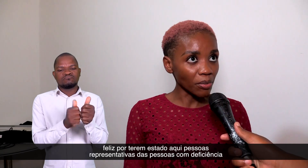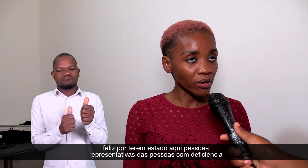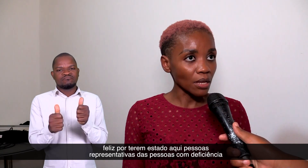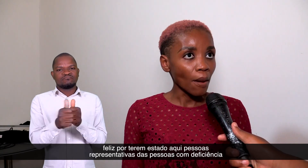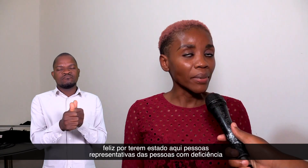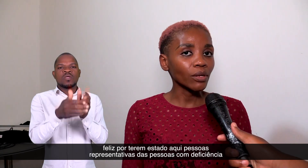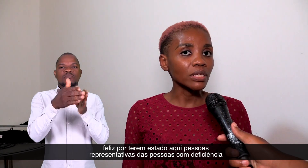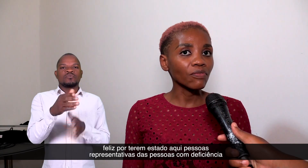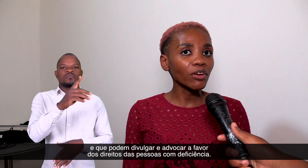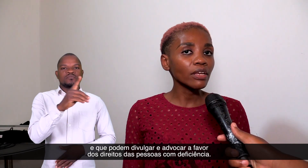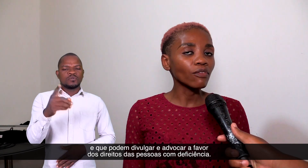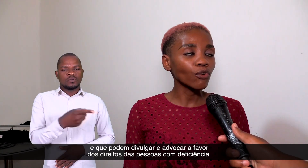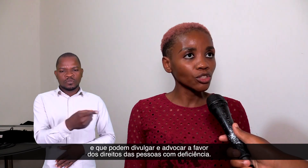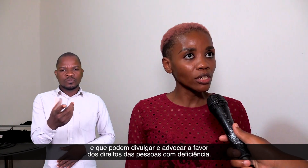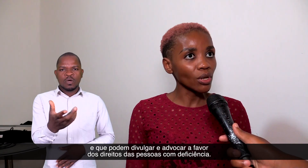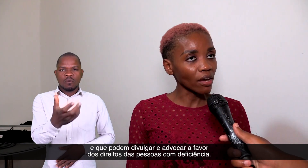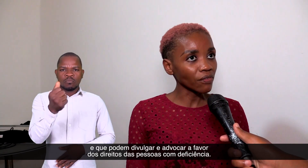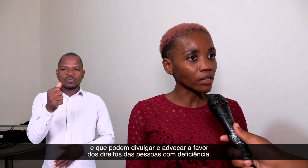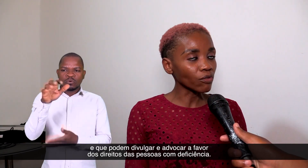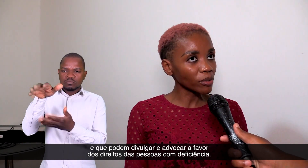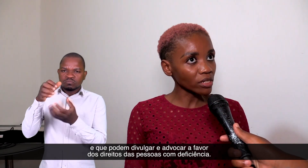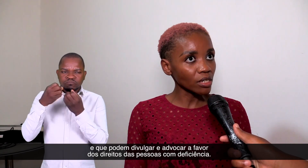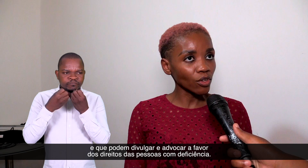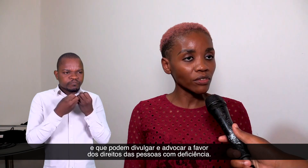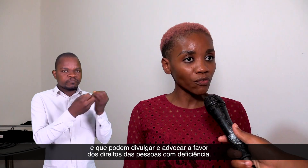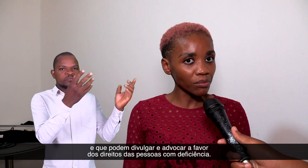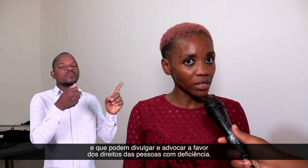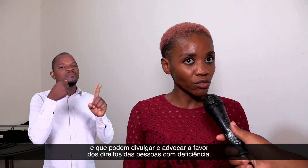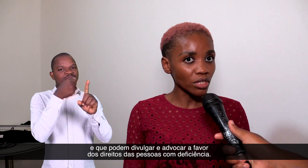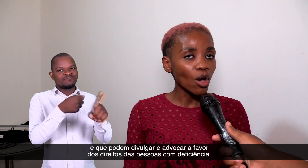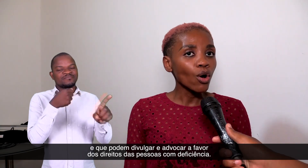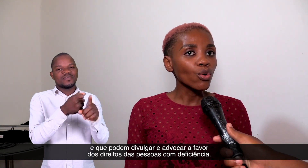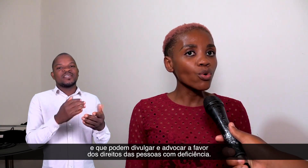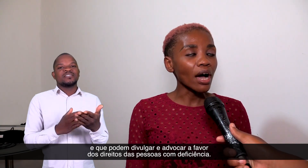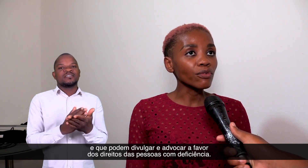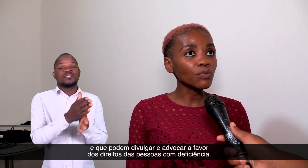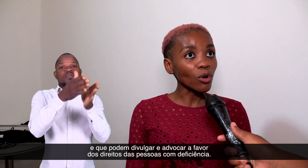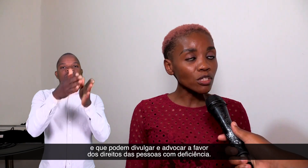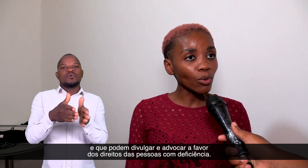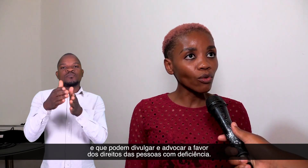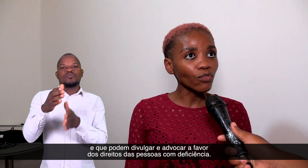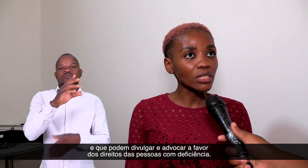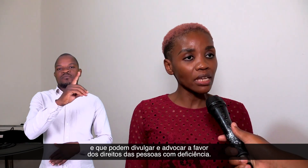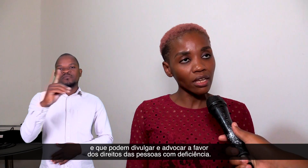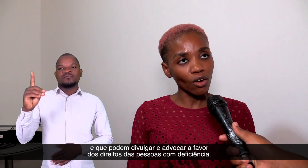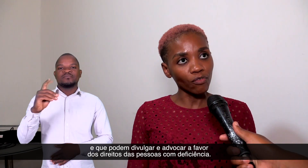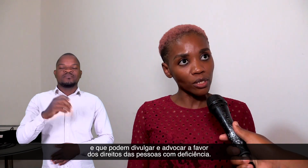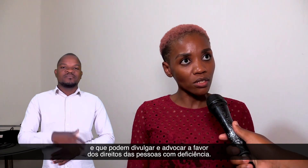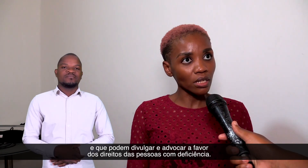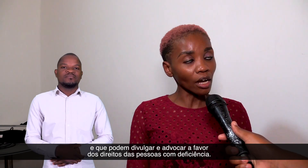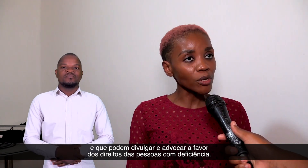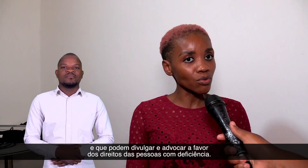das pessoas com deficiência e que podem divulgar e advocar a favor dos direitos das pessoas com